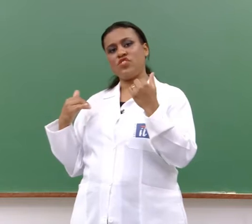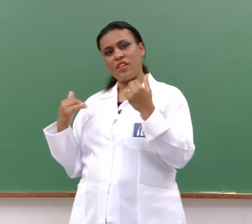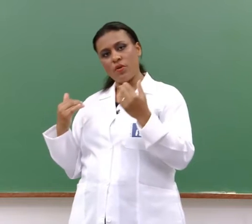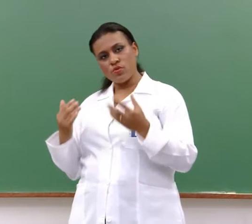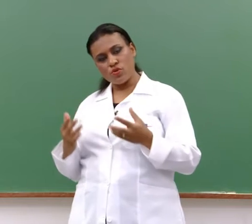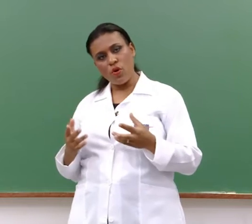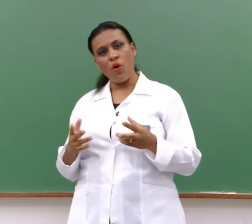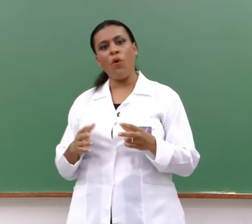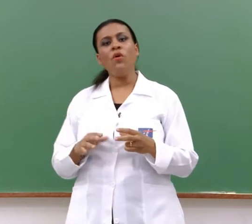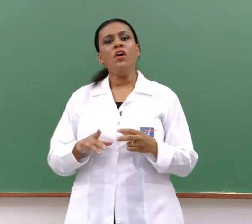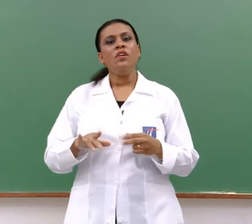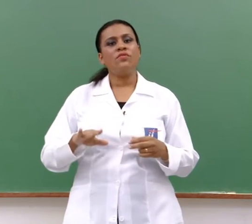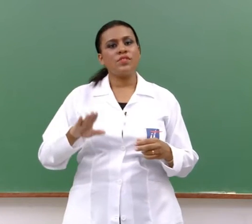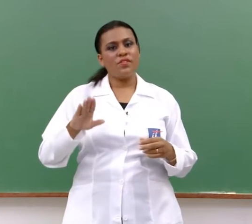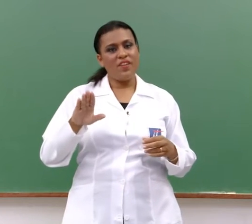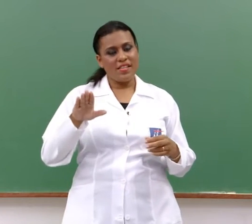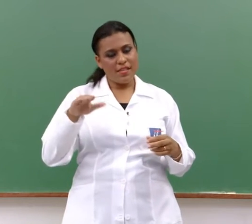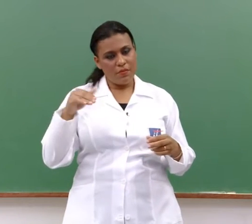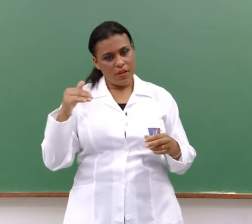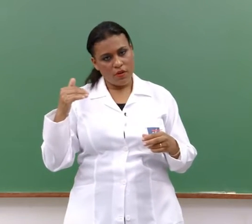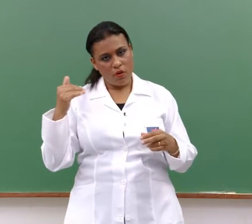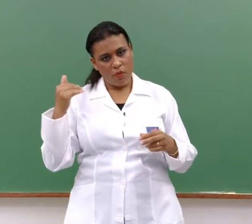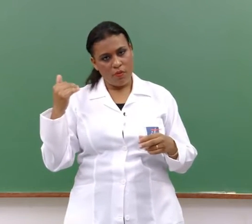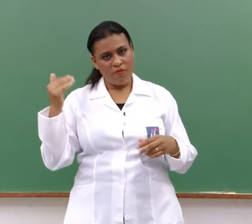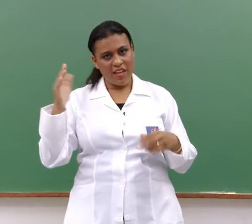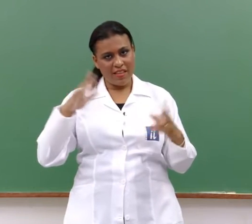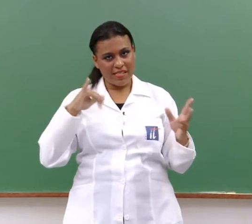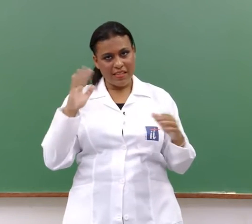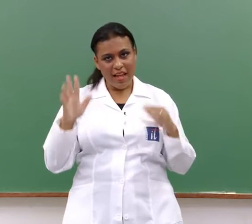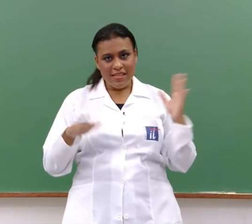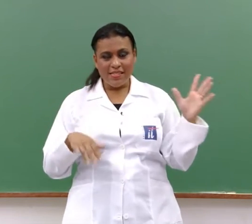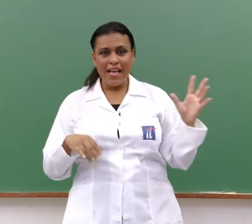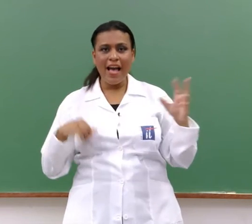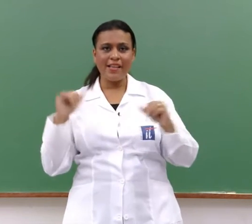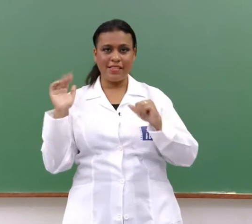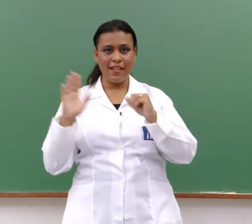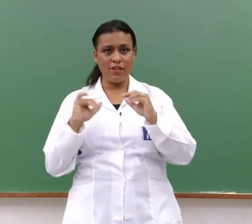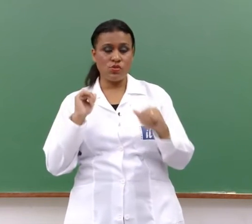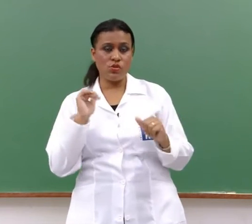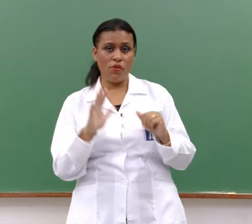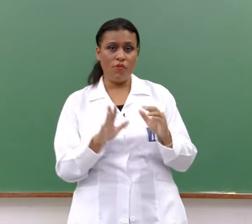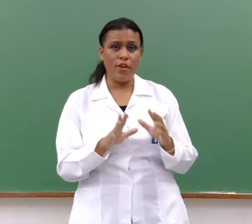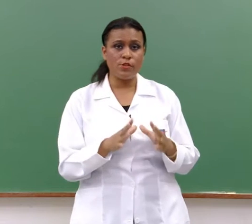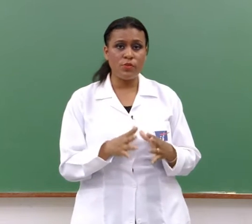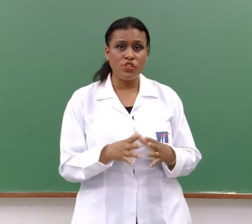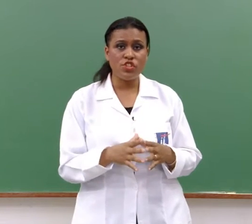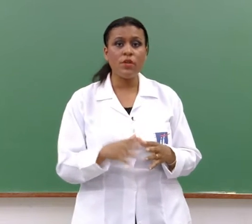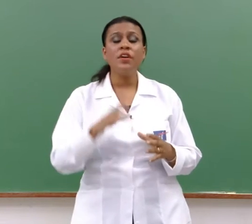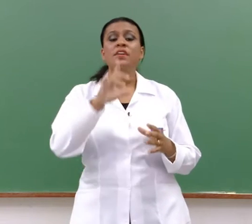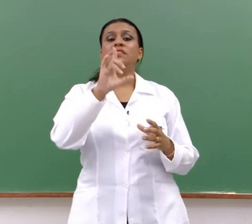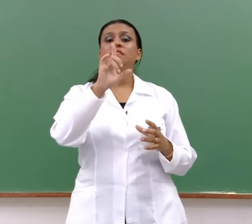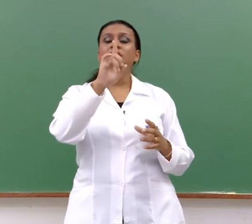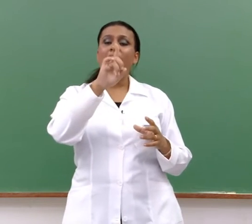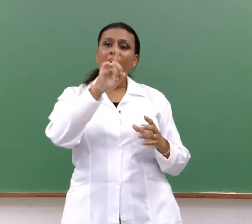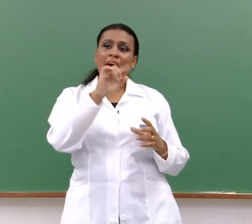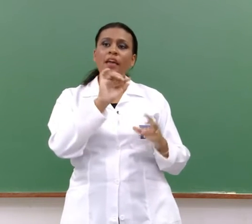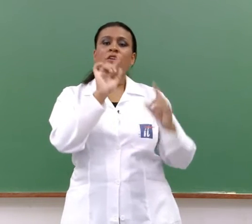dar o som, você vai saber como, vai ter que sinalizar, sinalizou, fez bonitinho, sai